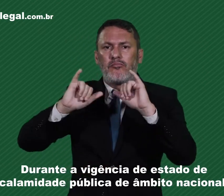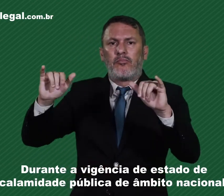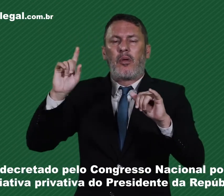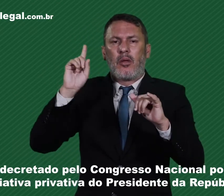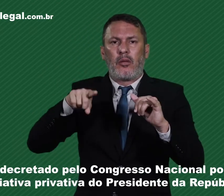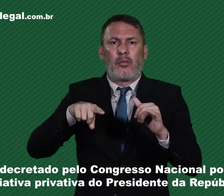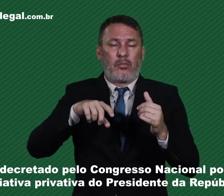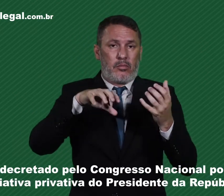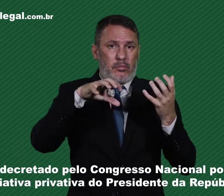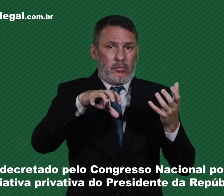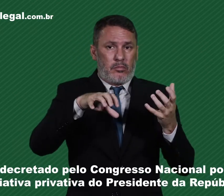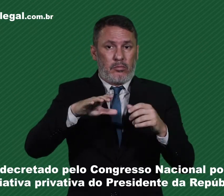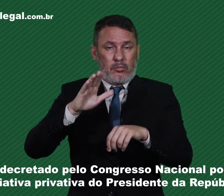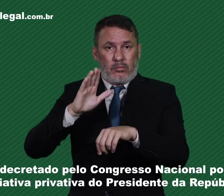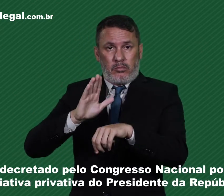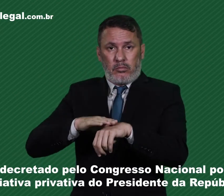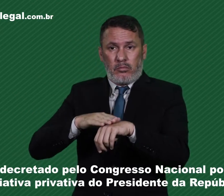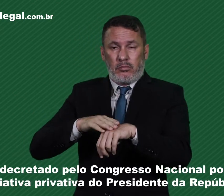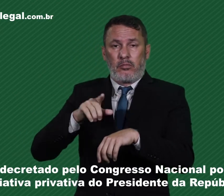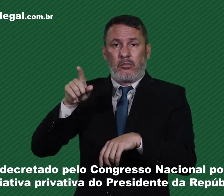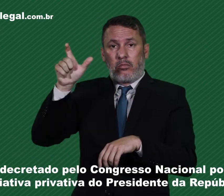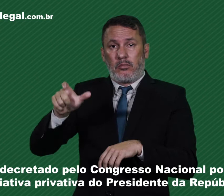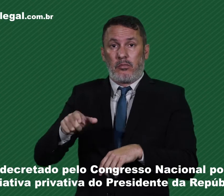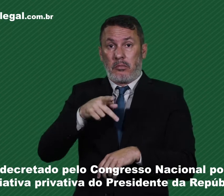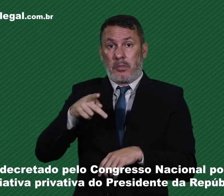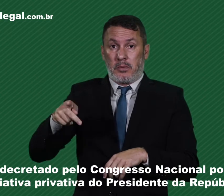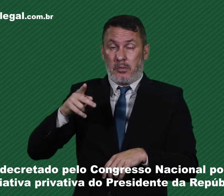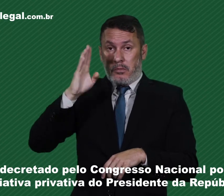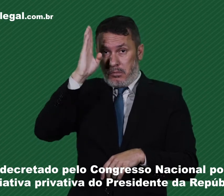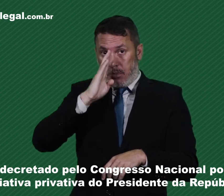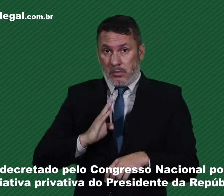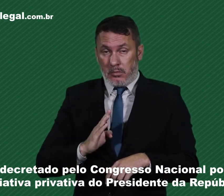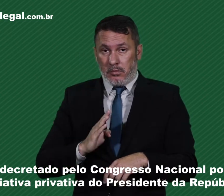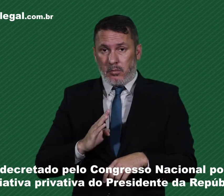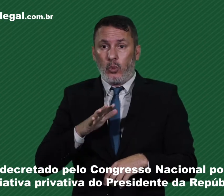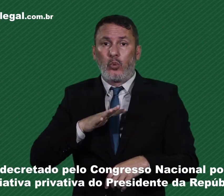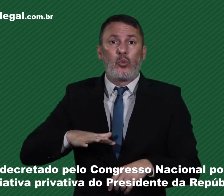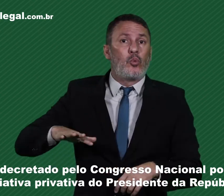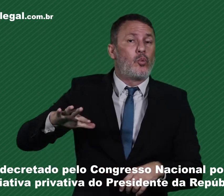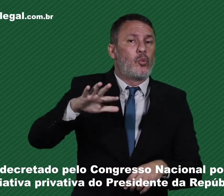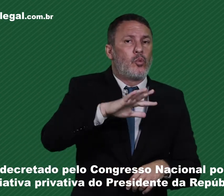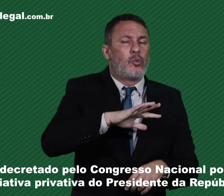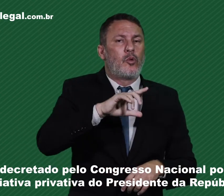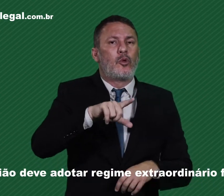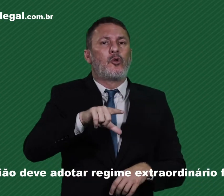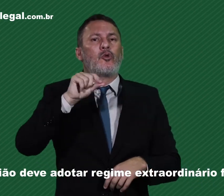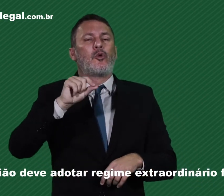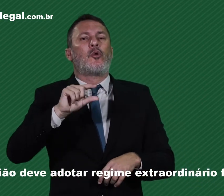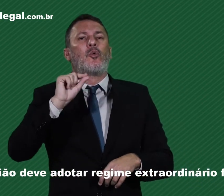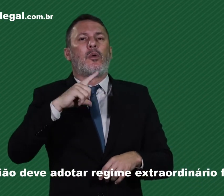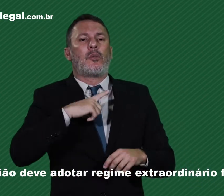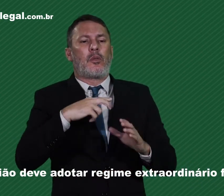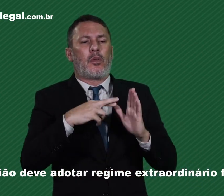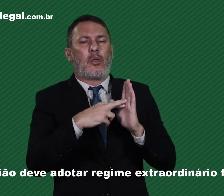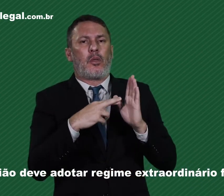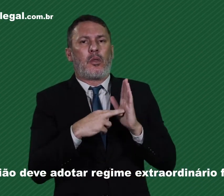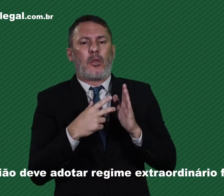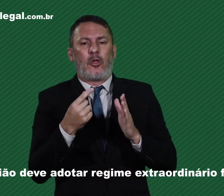nacional decretado pelo congresso nacional por iniciativa privativa do Presidente da República a união deve adotar